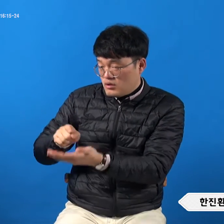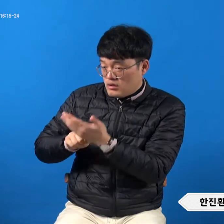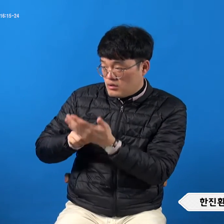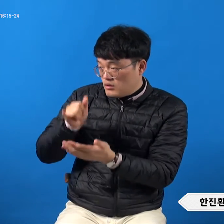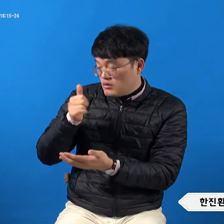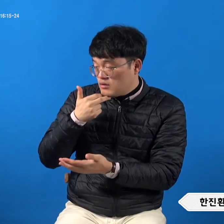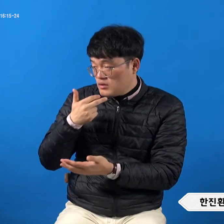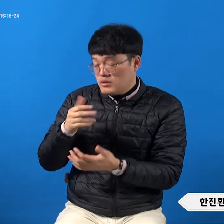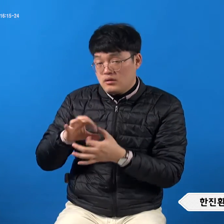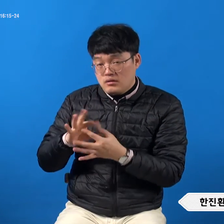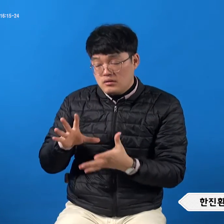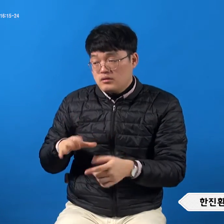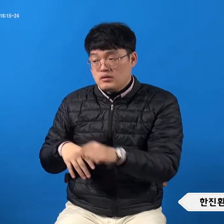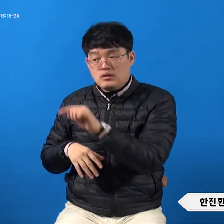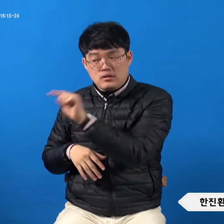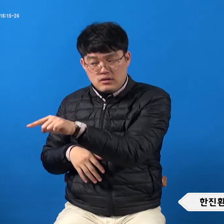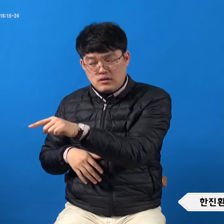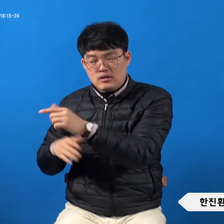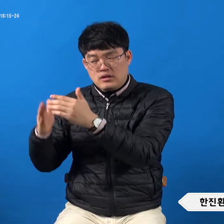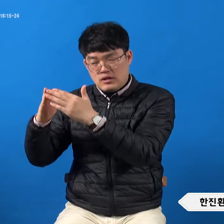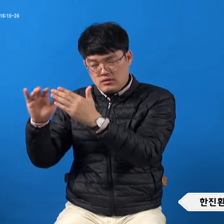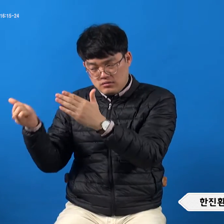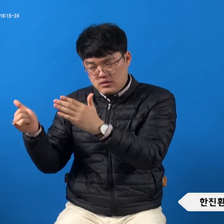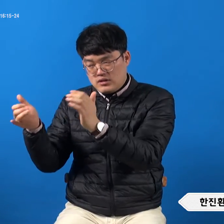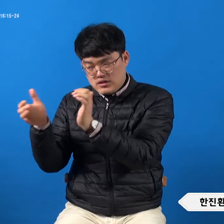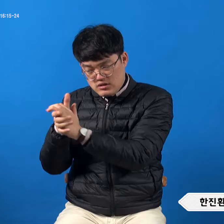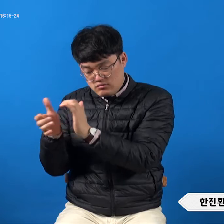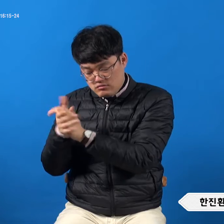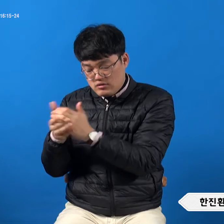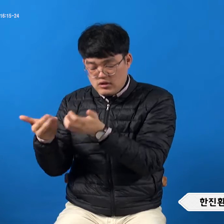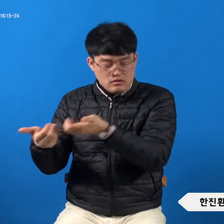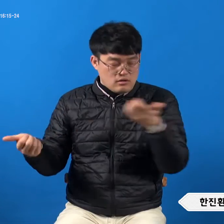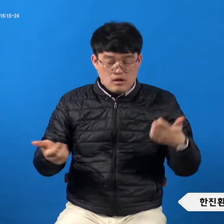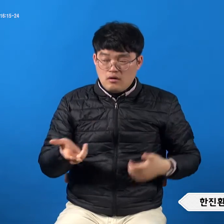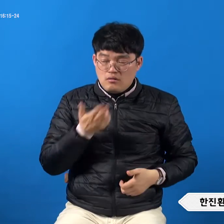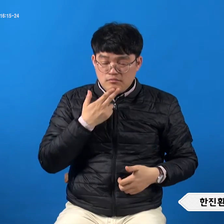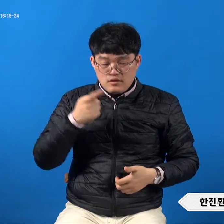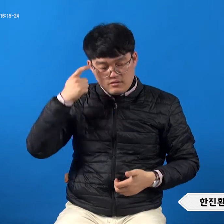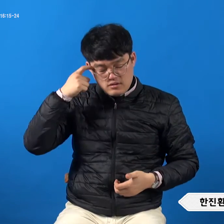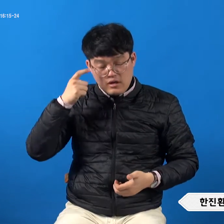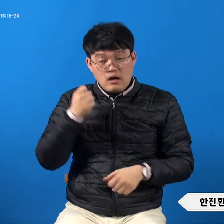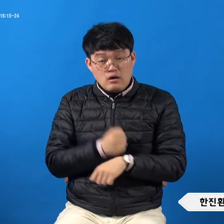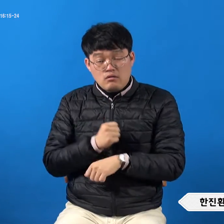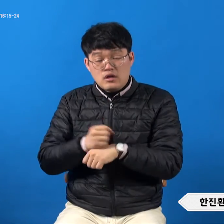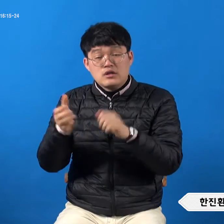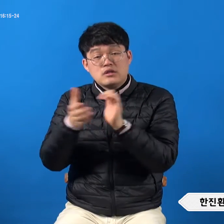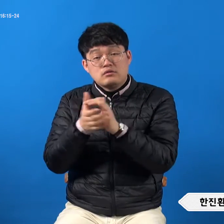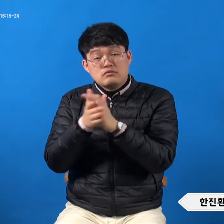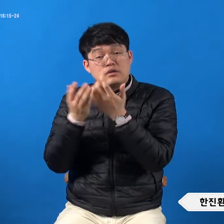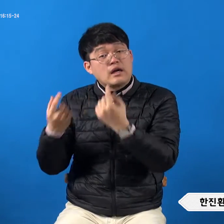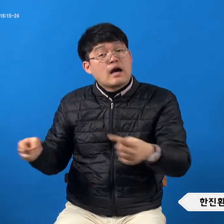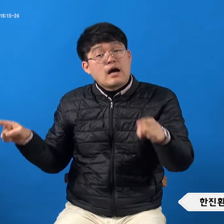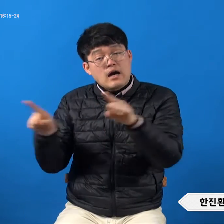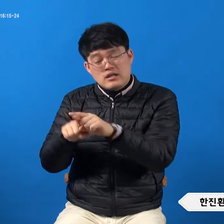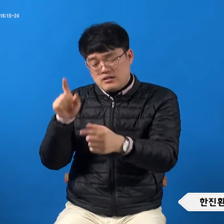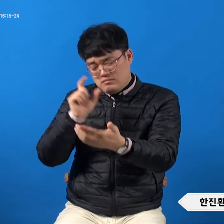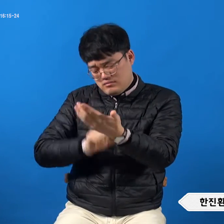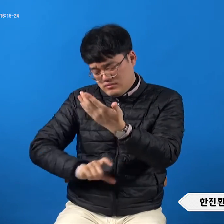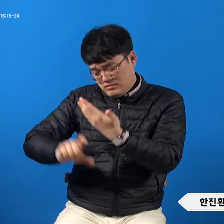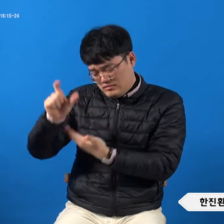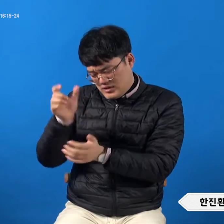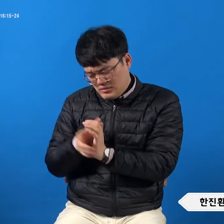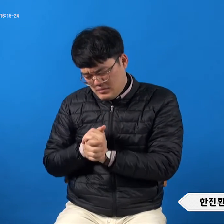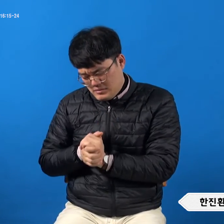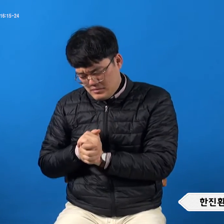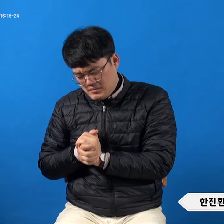벌어지더라도 빌과 그 가족들을 떠나지 않겠다고 그렇게 다짐하면서 친구들이 밤을 꼬박 세우면서 기도를